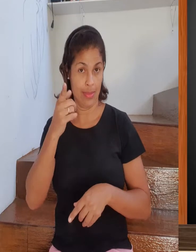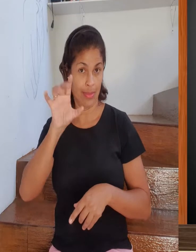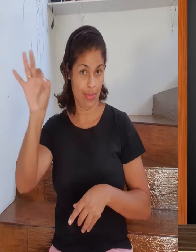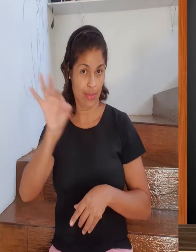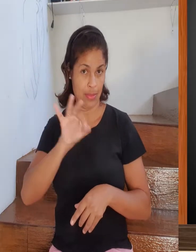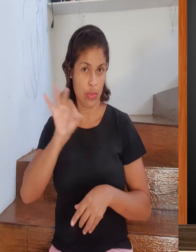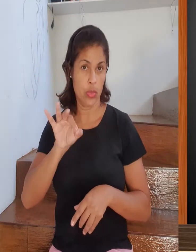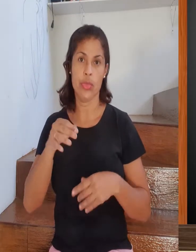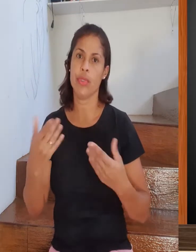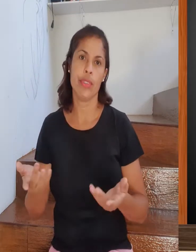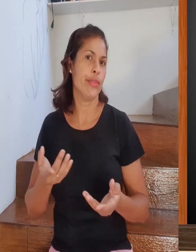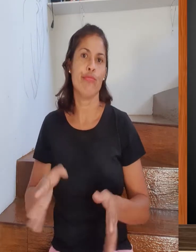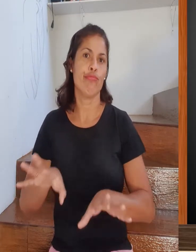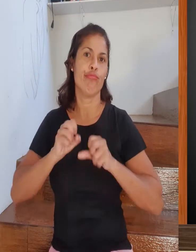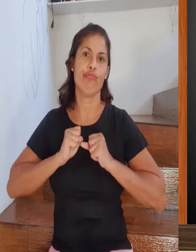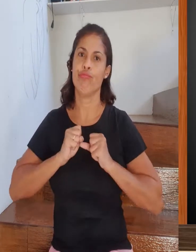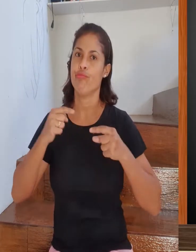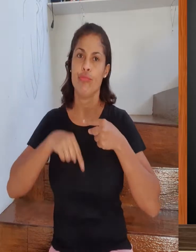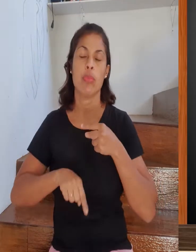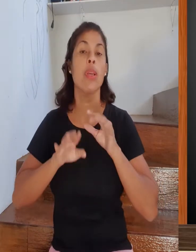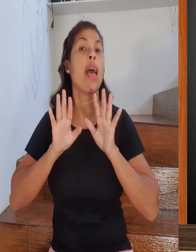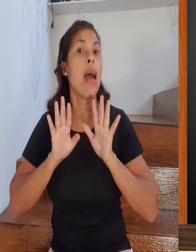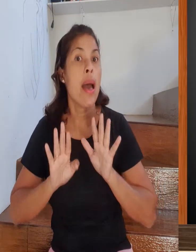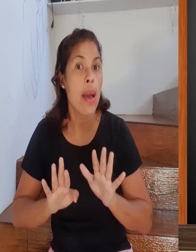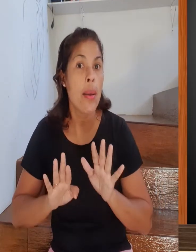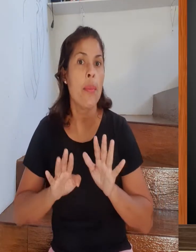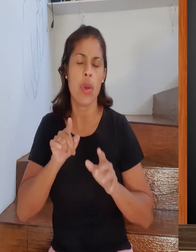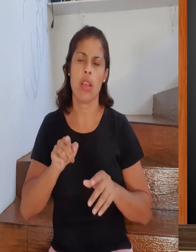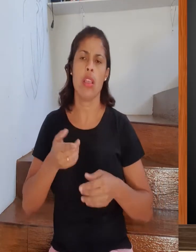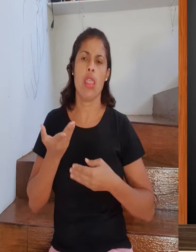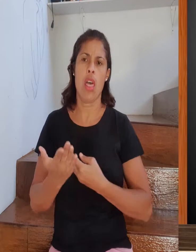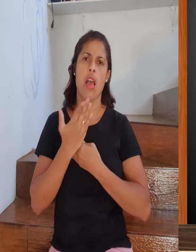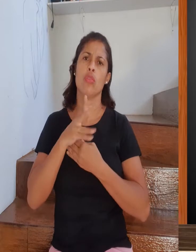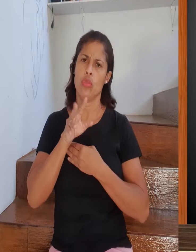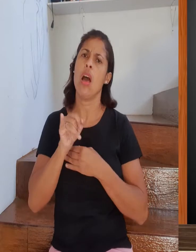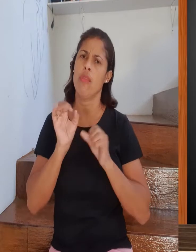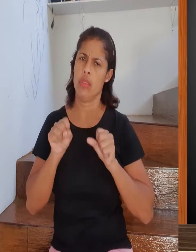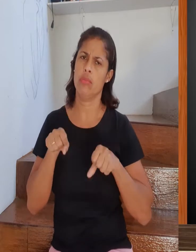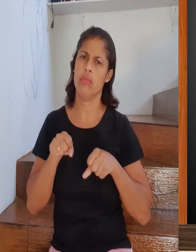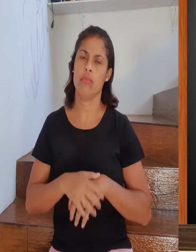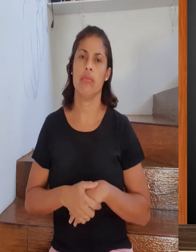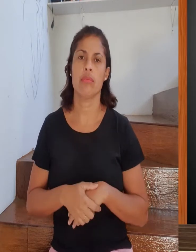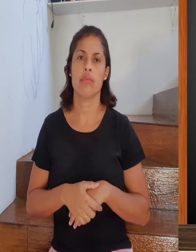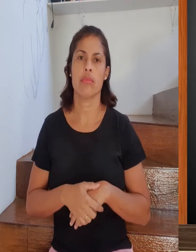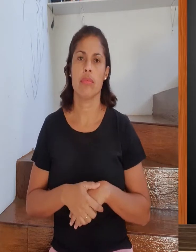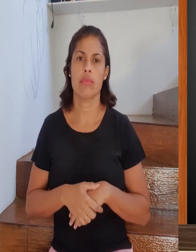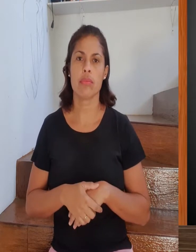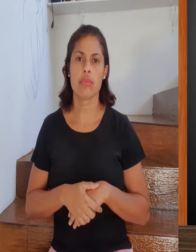não podemos falar que eles foram absorvidos. Isso não significa que eles não farão efeito.